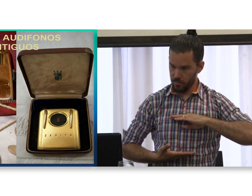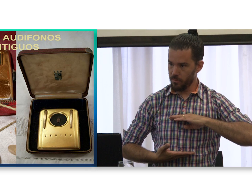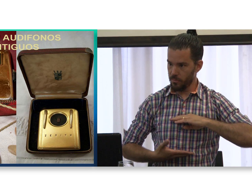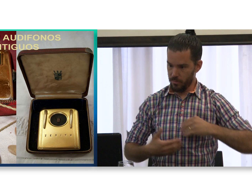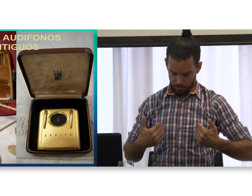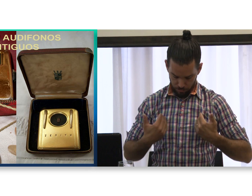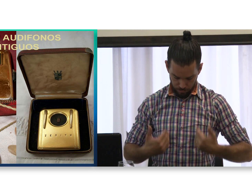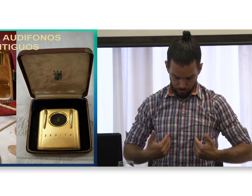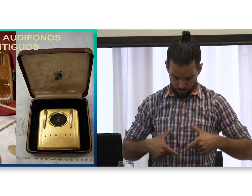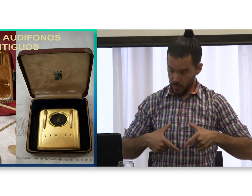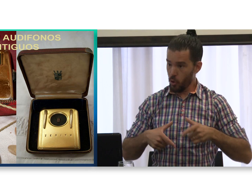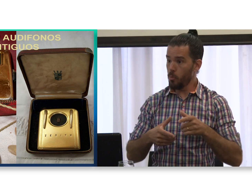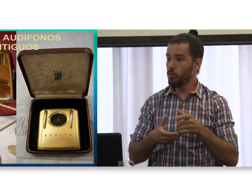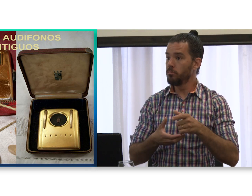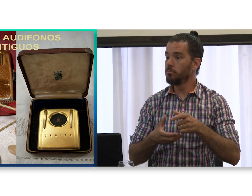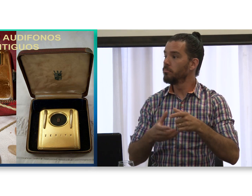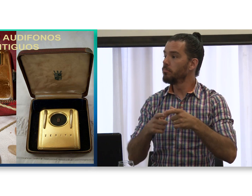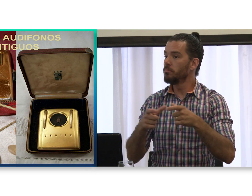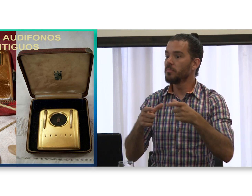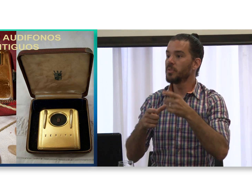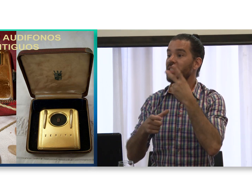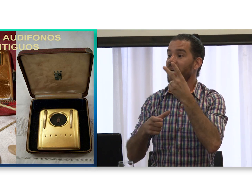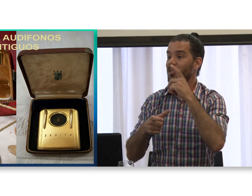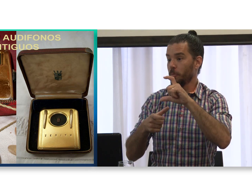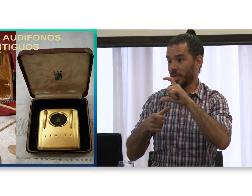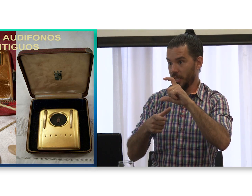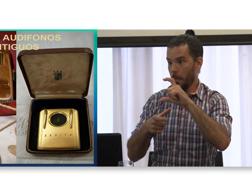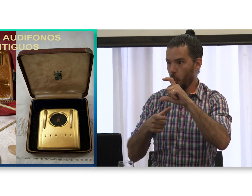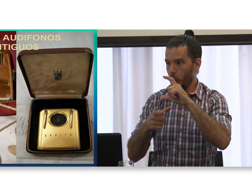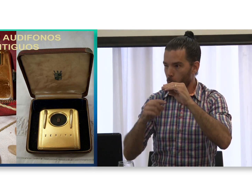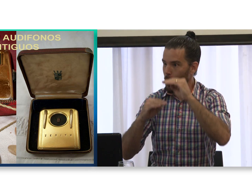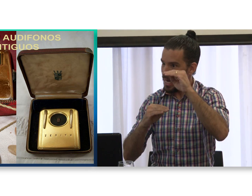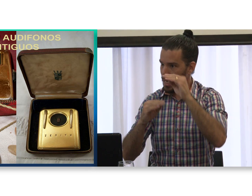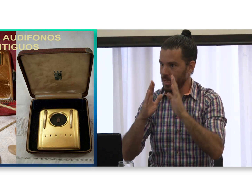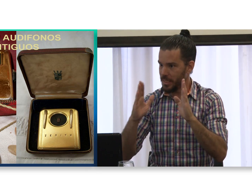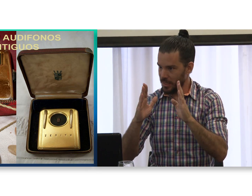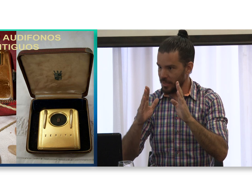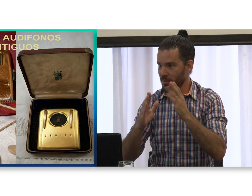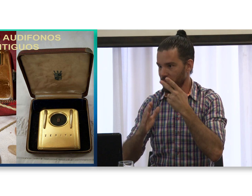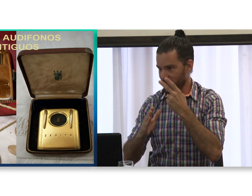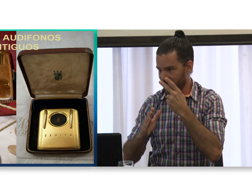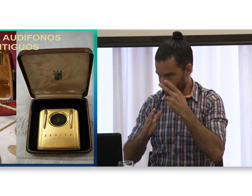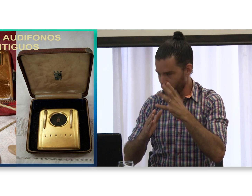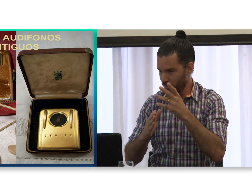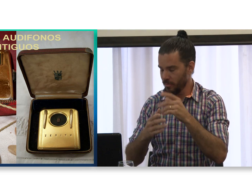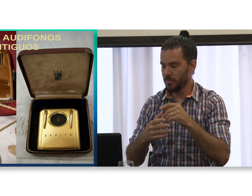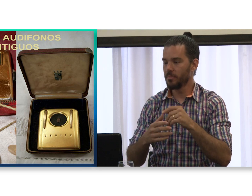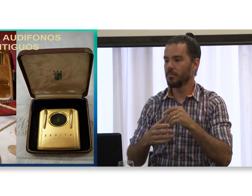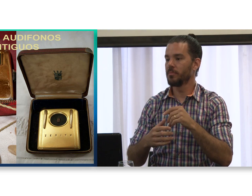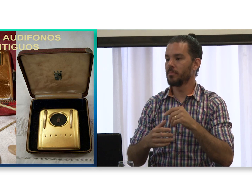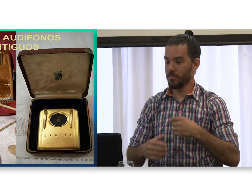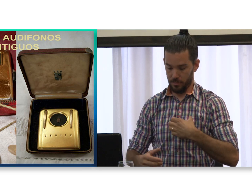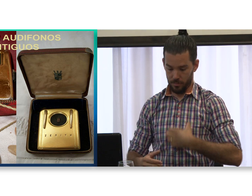una radio aquí colgada, como como un poquito más grande que una caja de